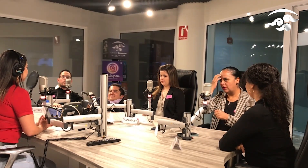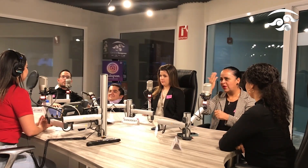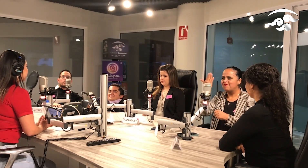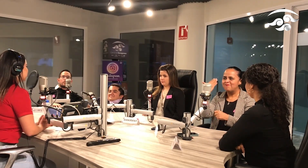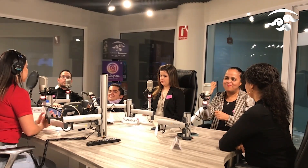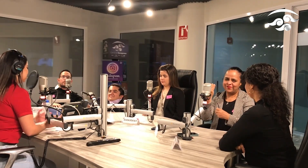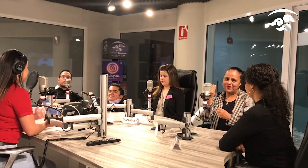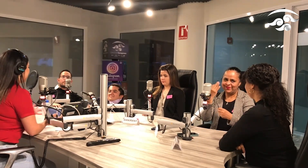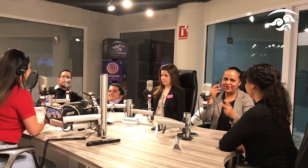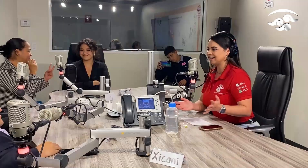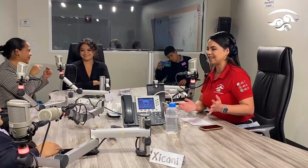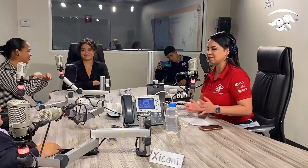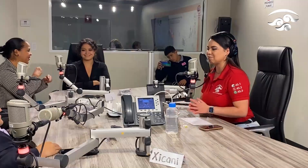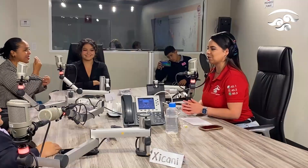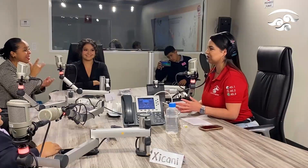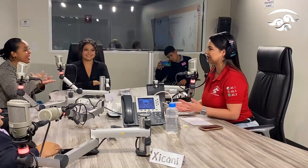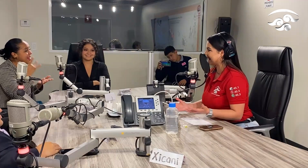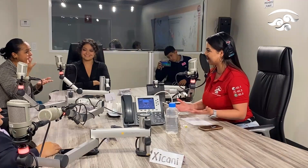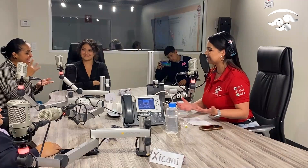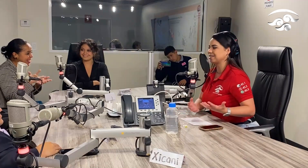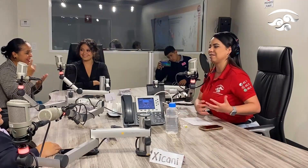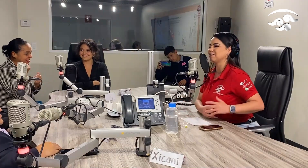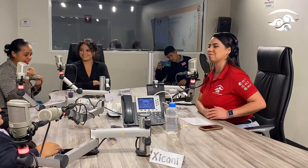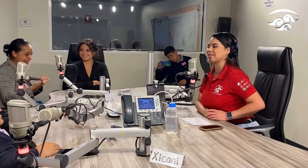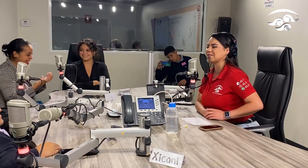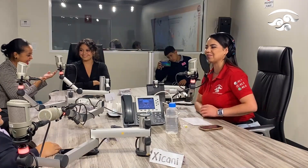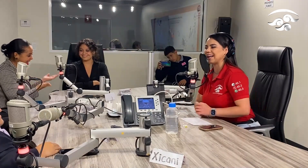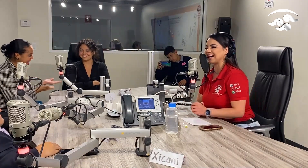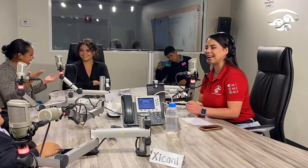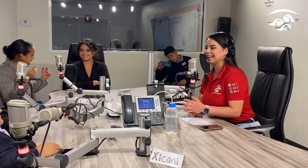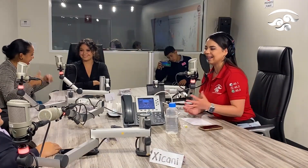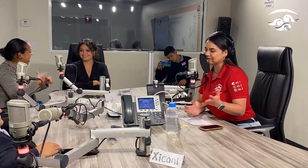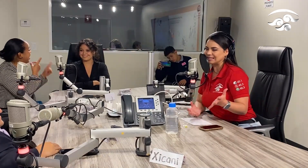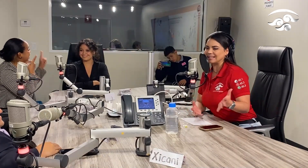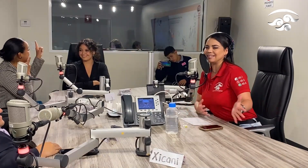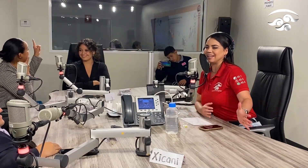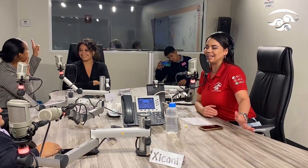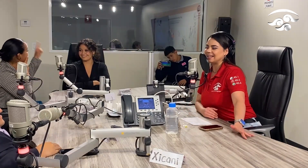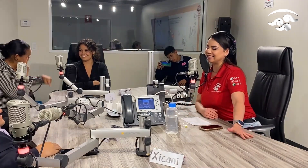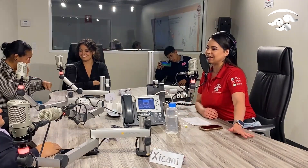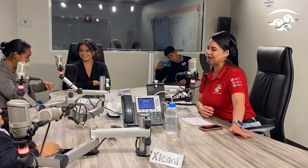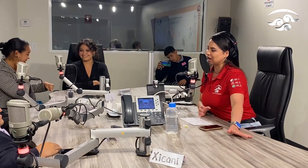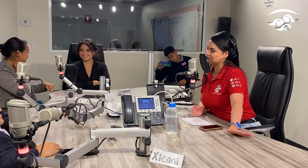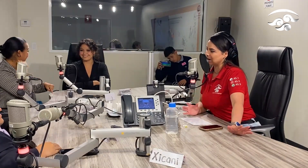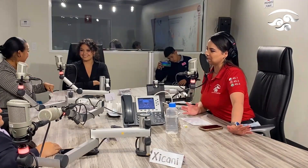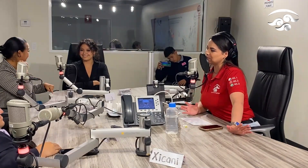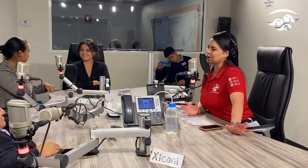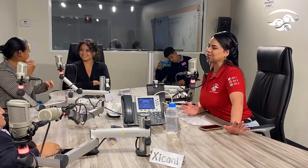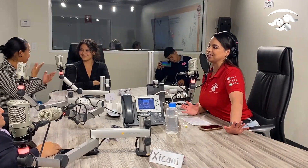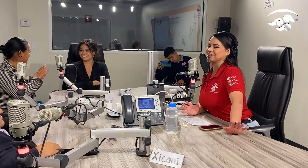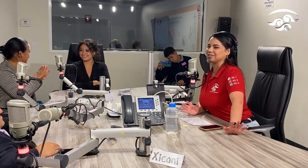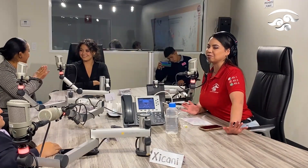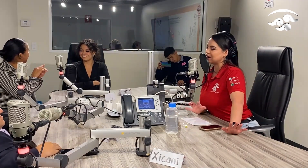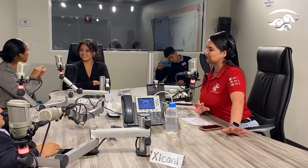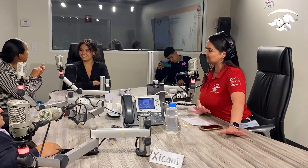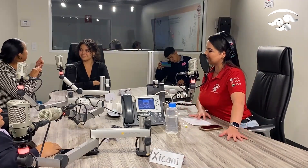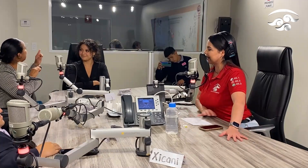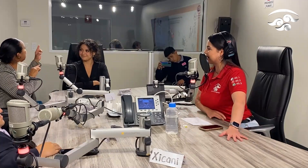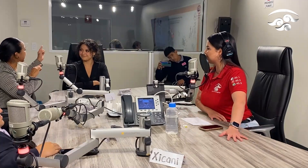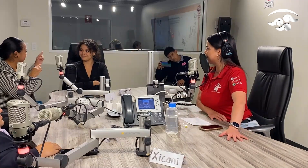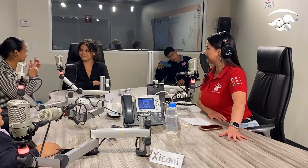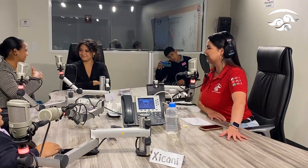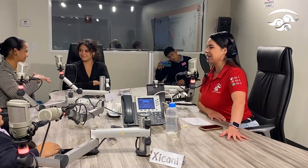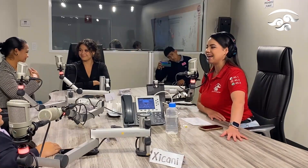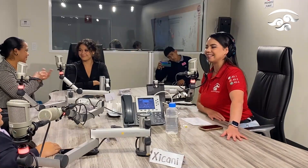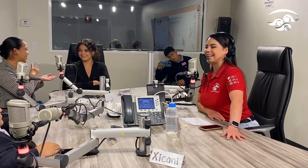un ratito. No, pues más bien gracias a ti por traerlos de diputados para acá. No está tan cerquita el Senado de la Cámara de Diputados, entonces vale un buen que